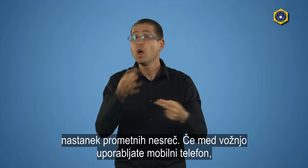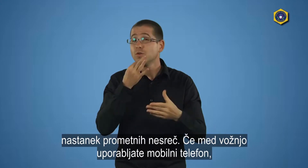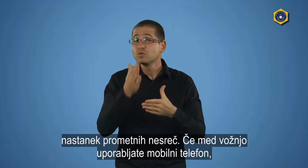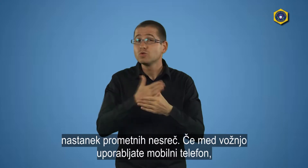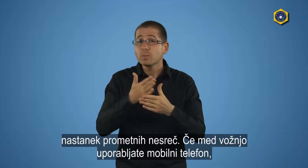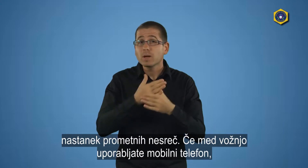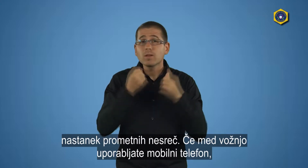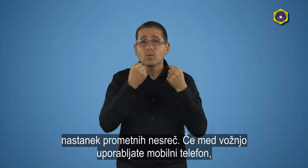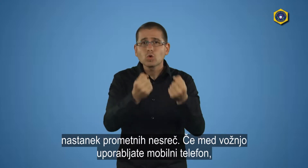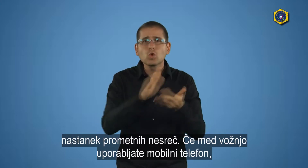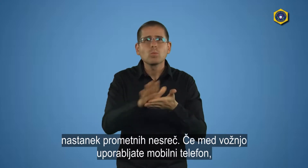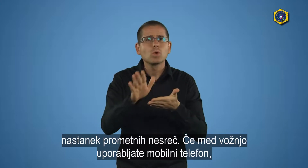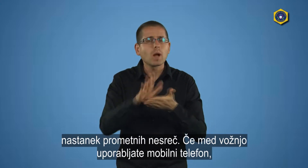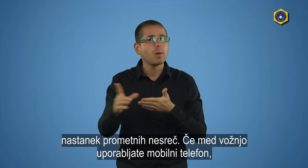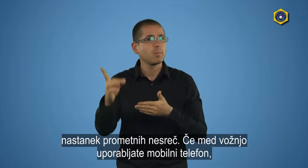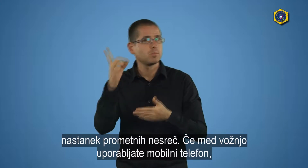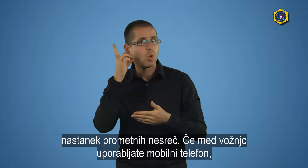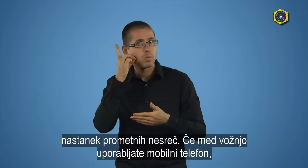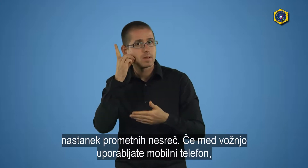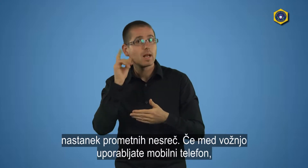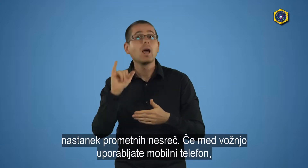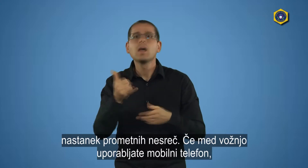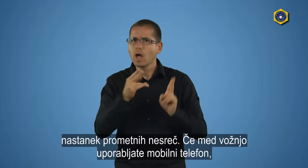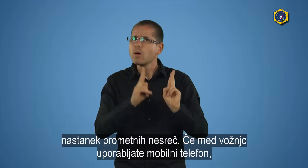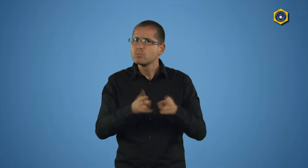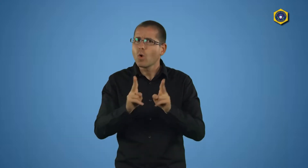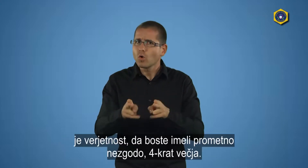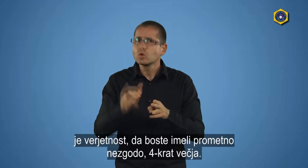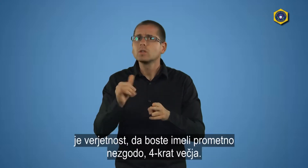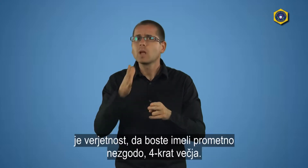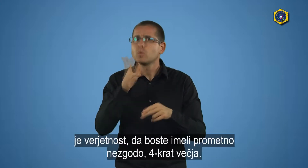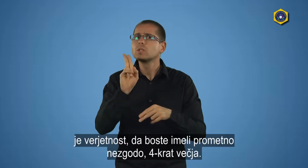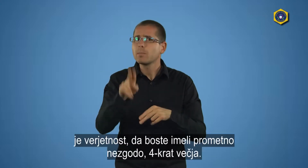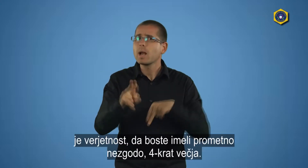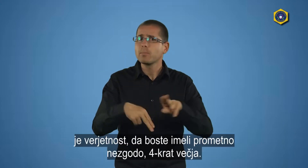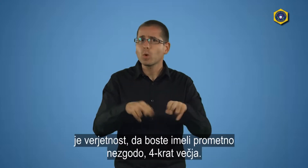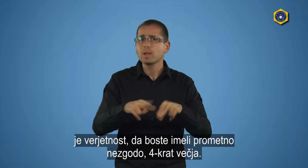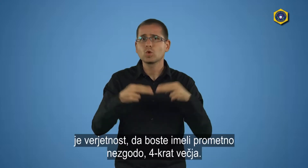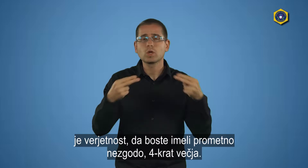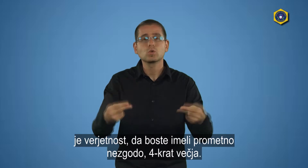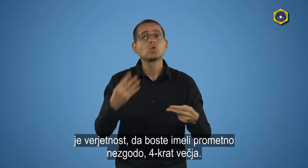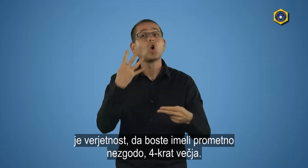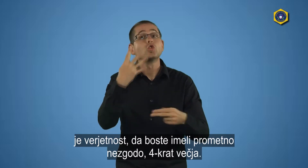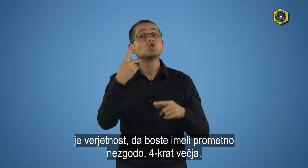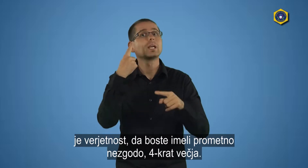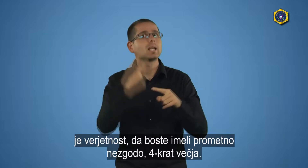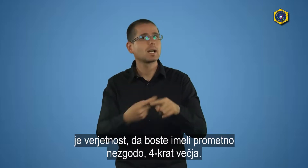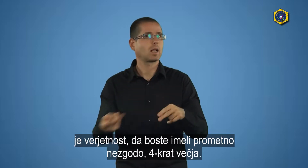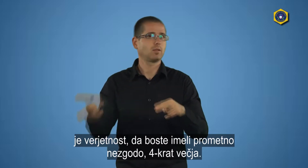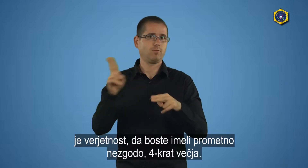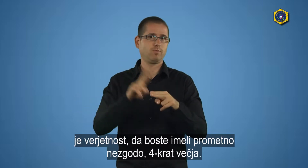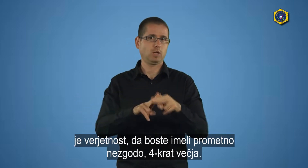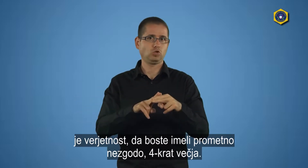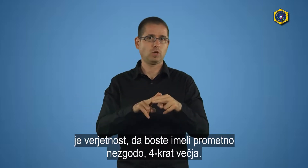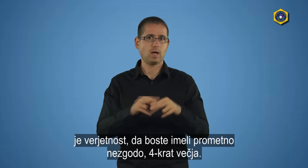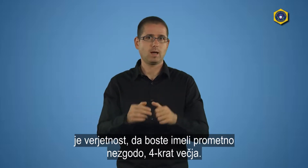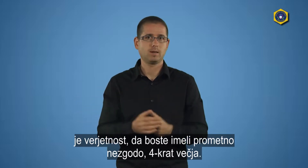Če med vožnjo uporabljate mobilni telefon, je verjetnost, da boste imeli prometno nezgodo 4-krat večja.